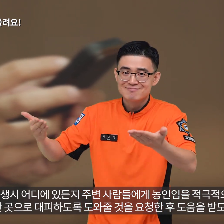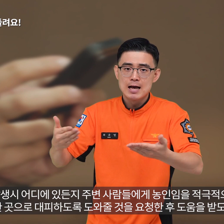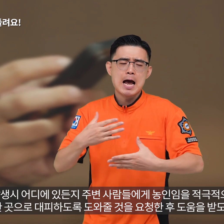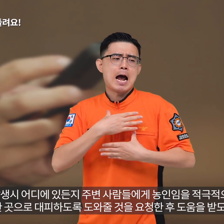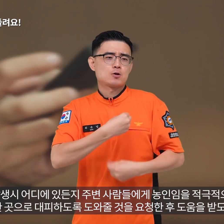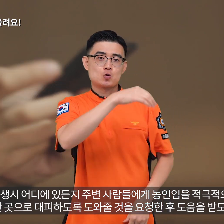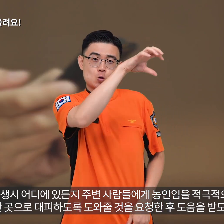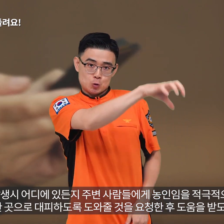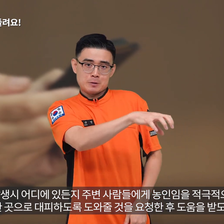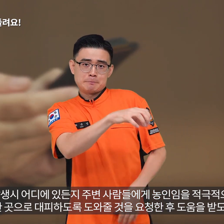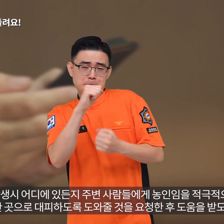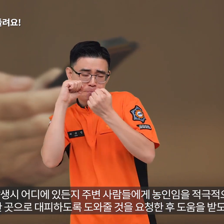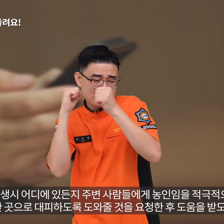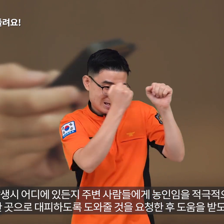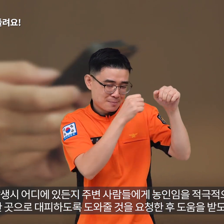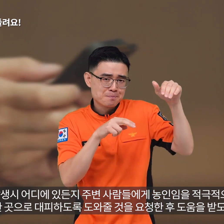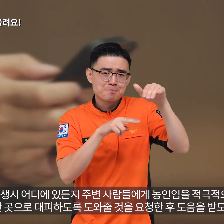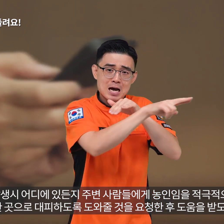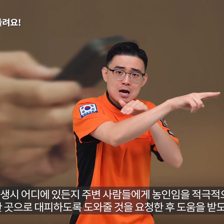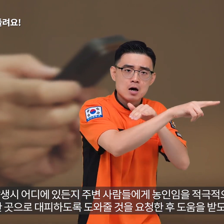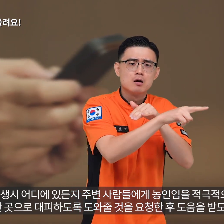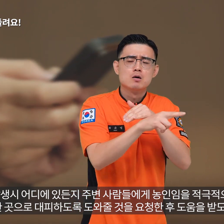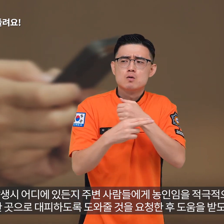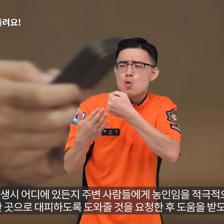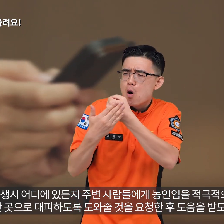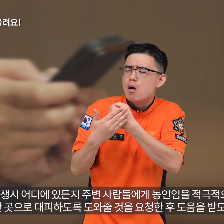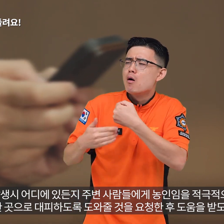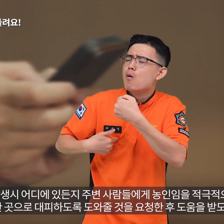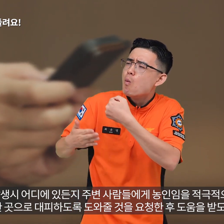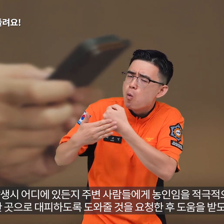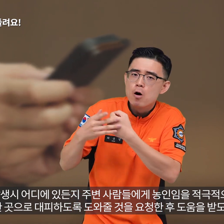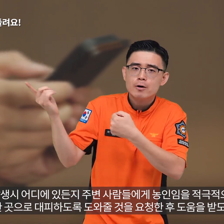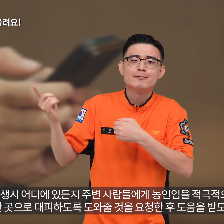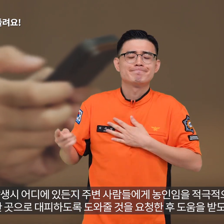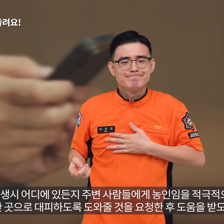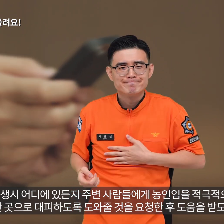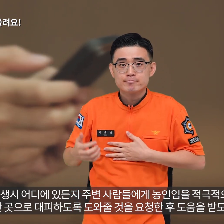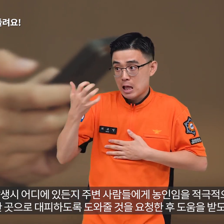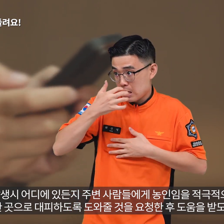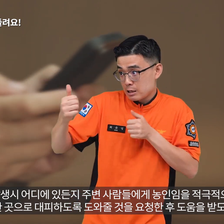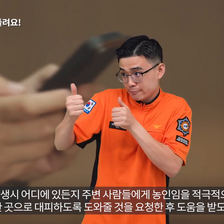안전한 곳으로 대피하도록 도와줄 것을 요청한 후 도움을 받도록 합니다.